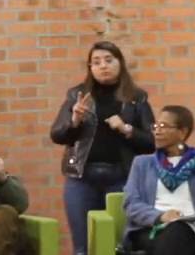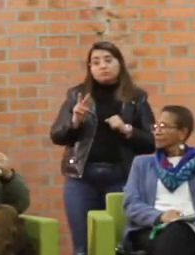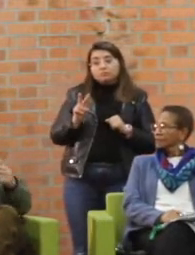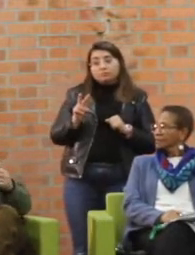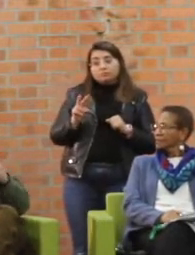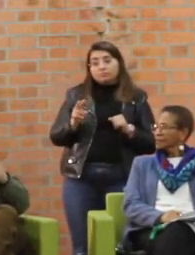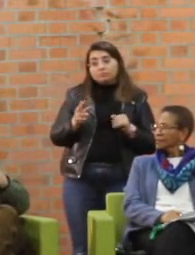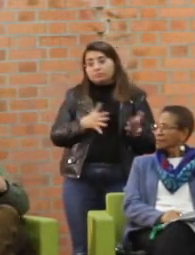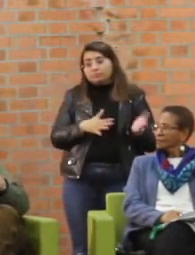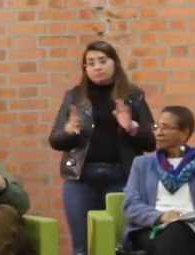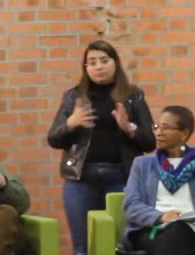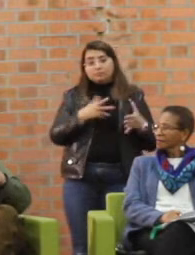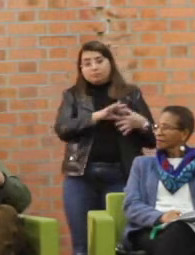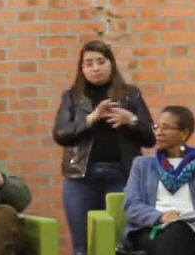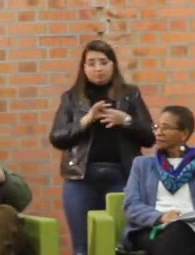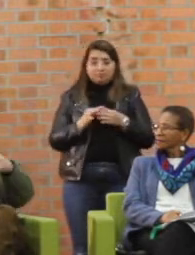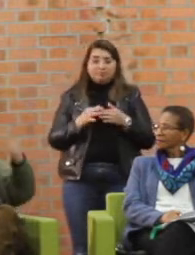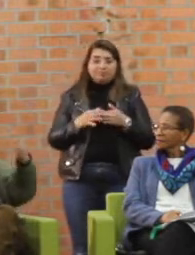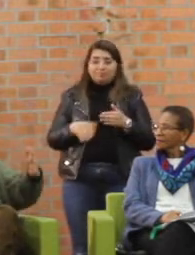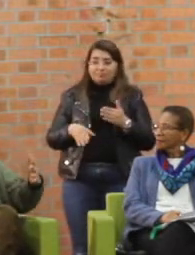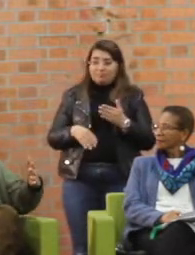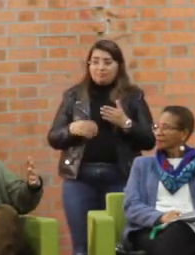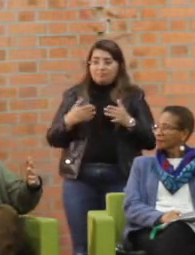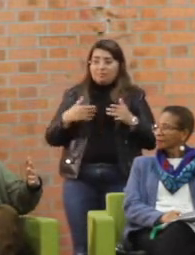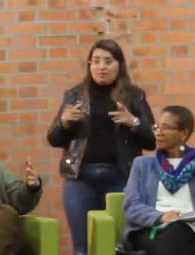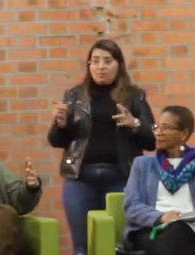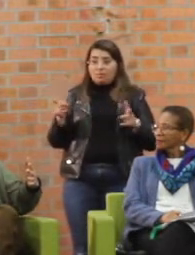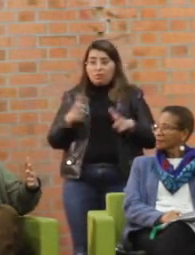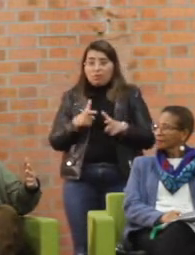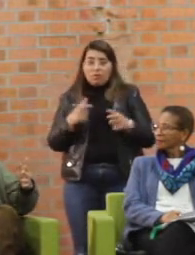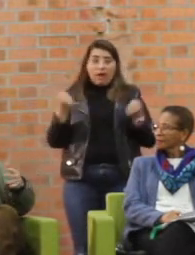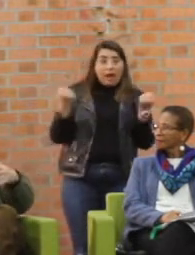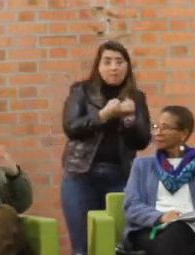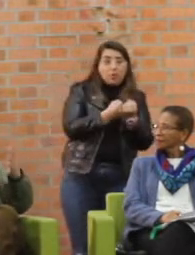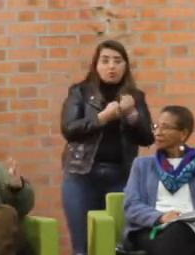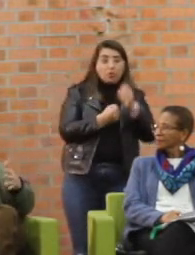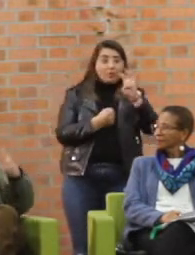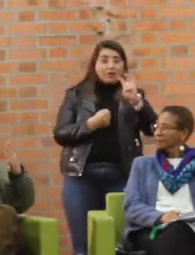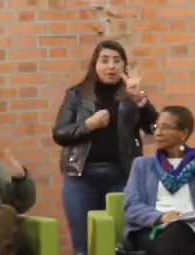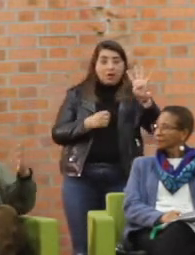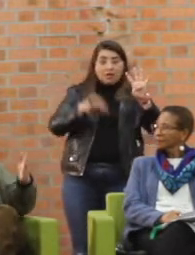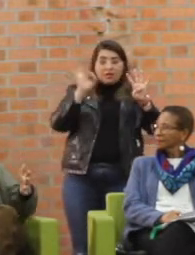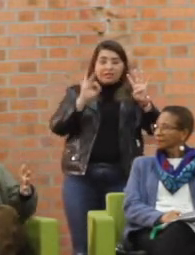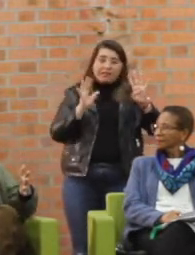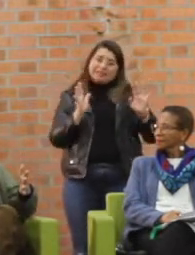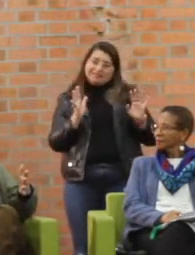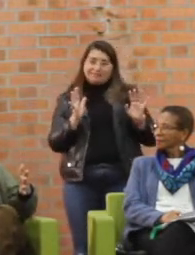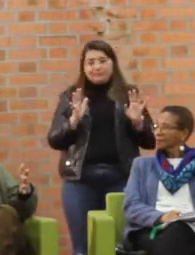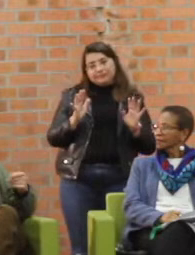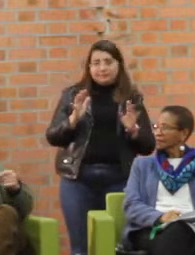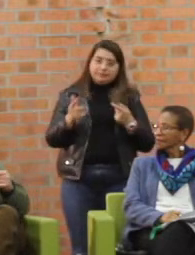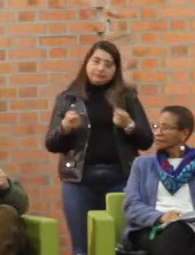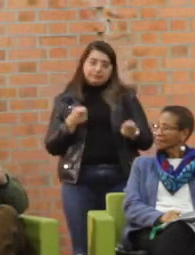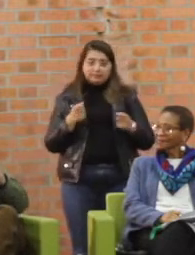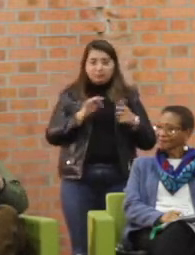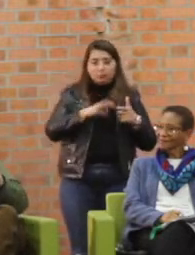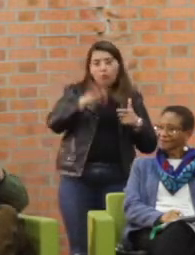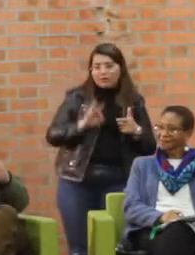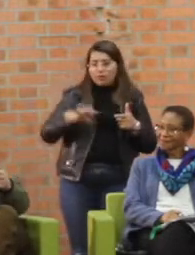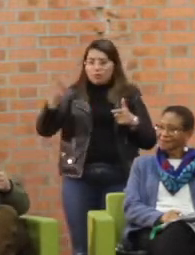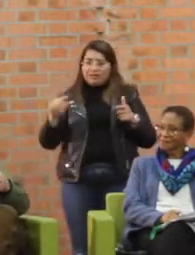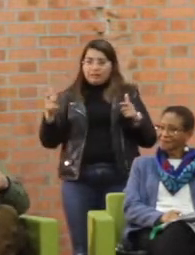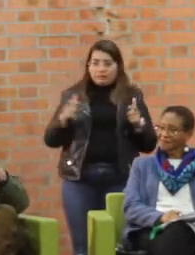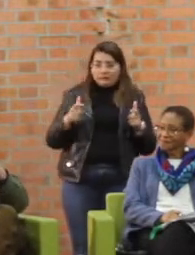opiniones siguen siendo no tan desfavorables como el 94 pero siguen siendo en general desfavorables si